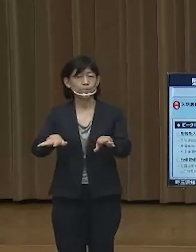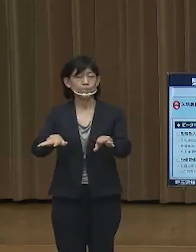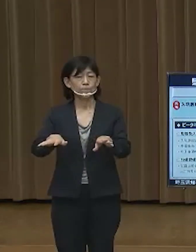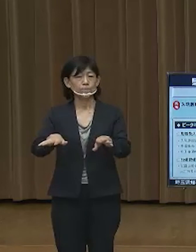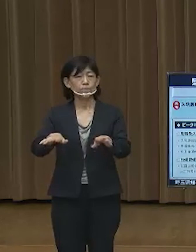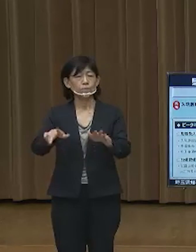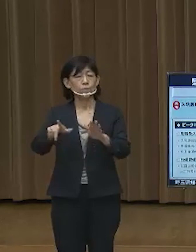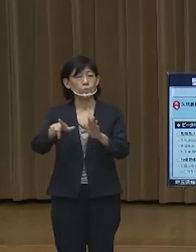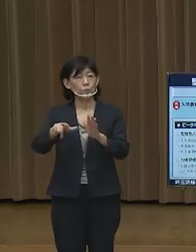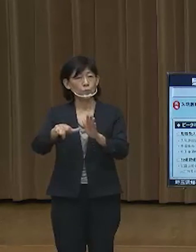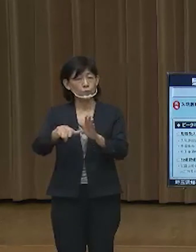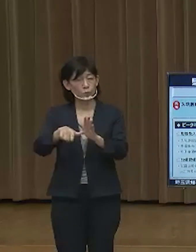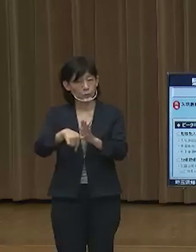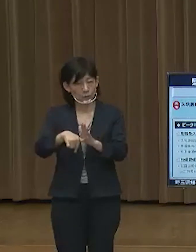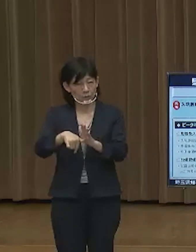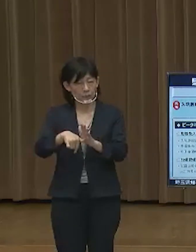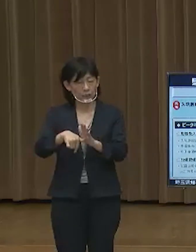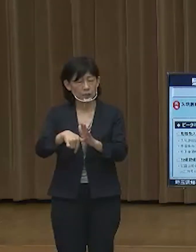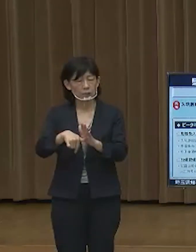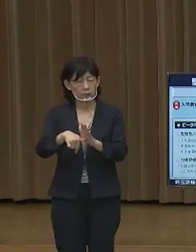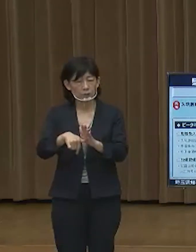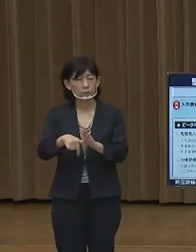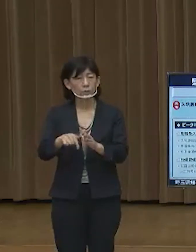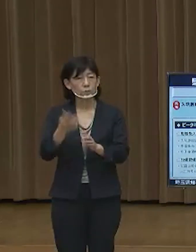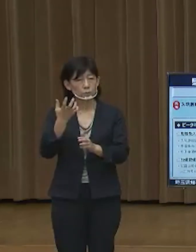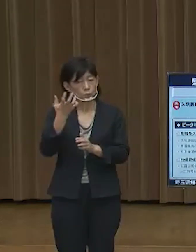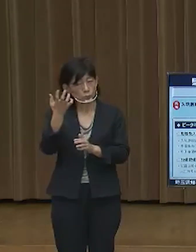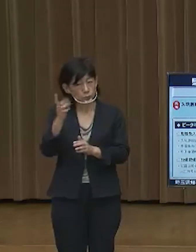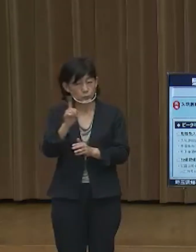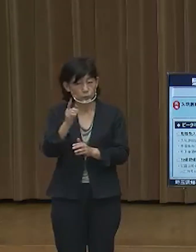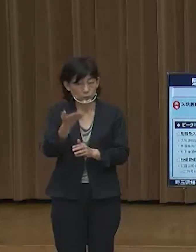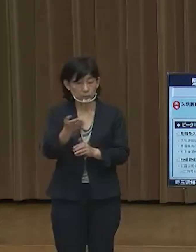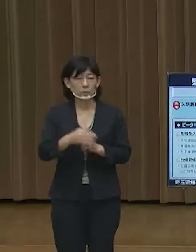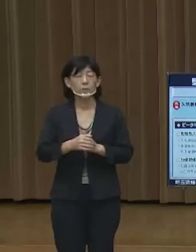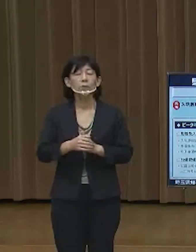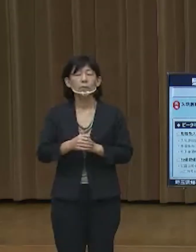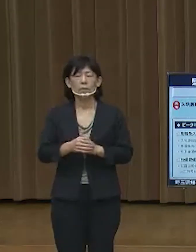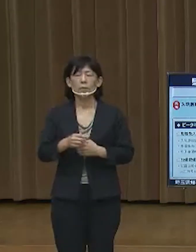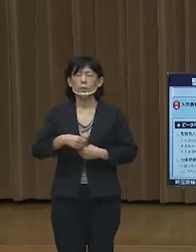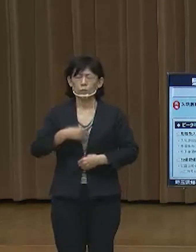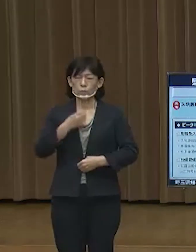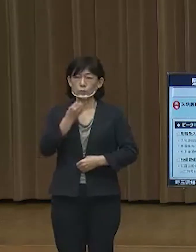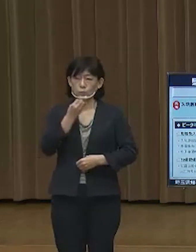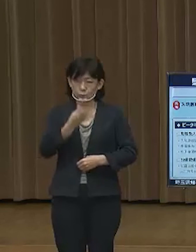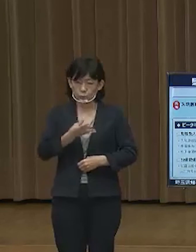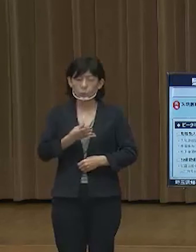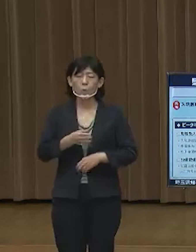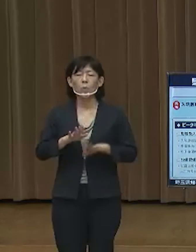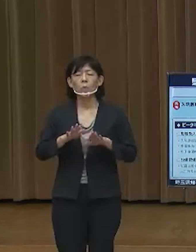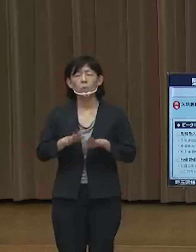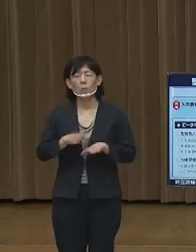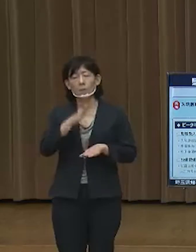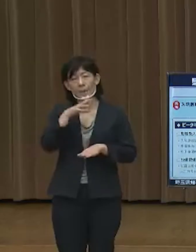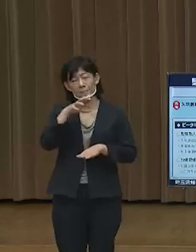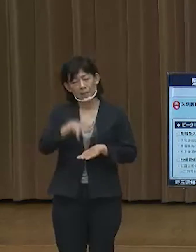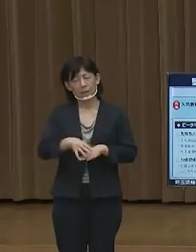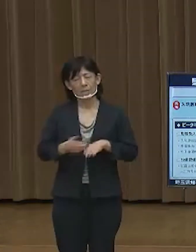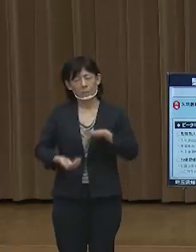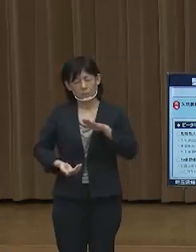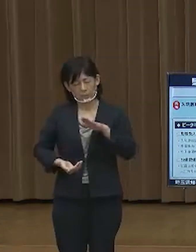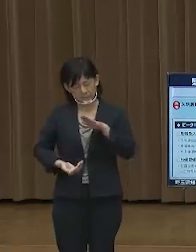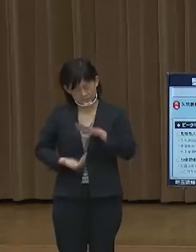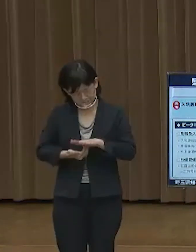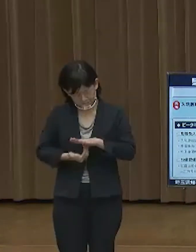ぐわしいかどうか、そのあたりについてはどういうふうにご覧になってますでしょうか。 もうこれも正直申し上げて、現場は手一杯ですから、我々とし